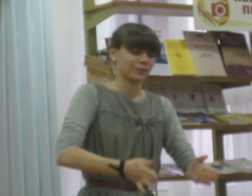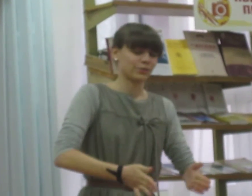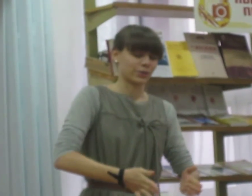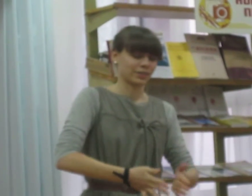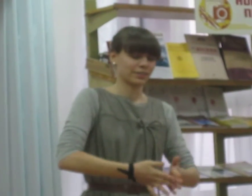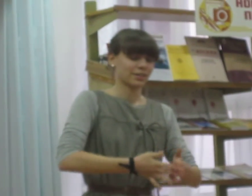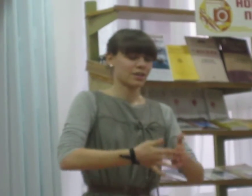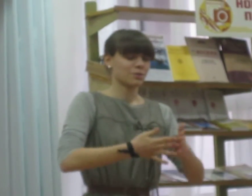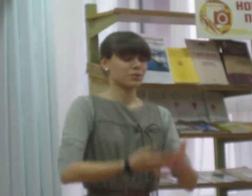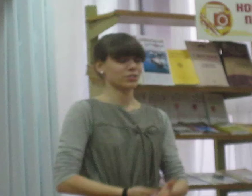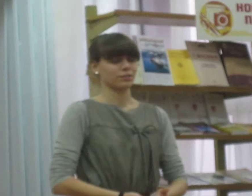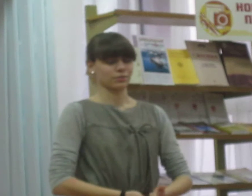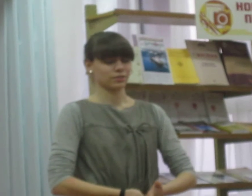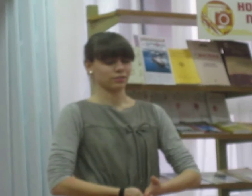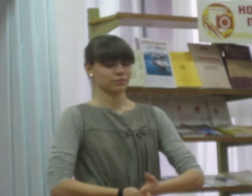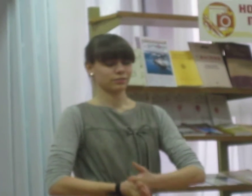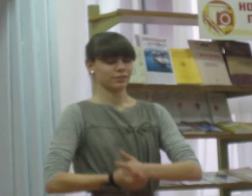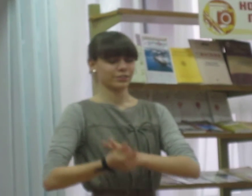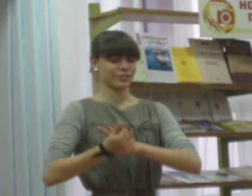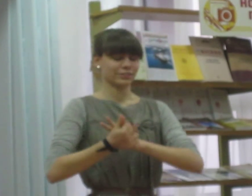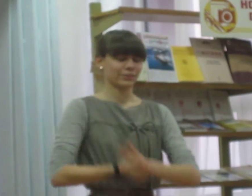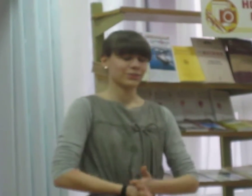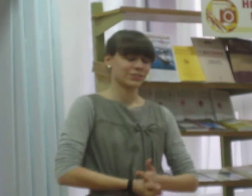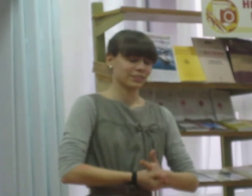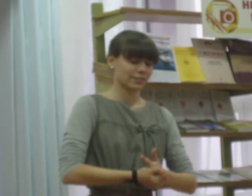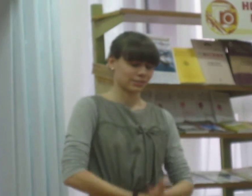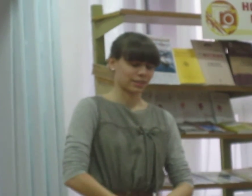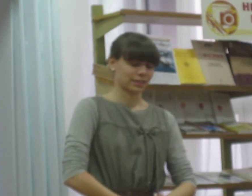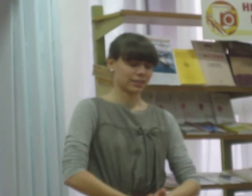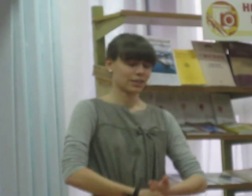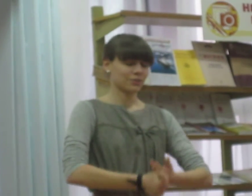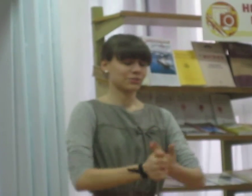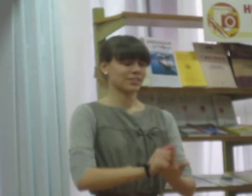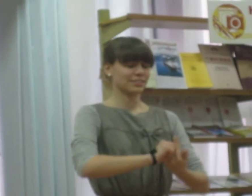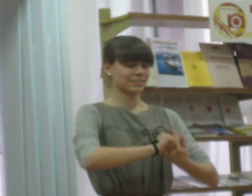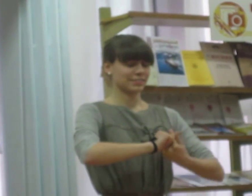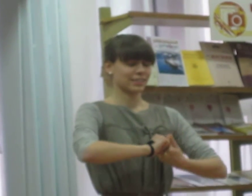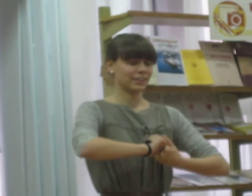коридоре. Пожалуйста, лишь откройте глаза. Встаньте с колен,